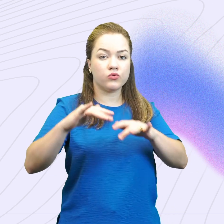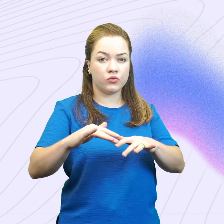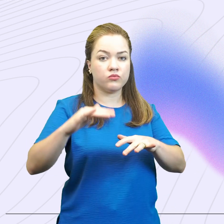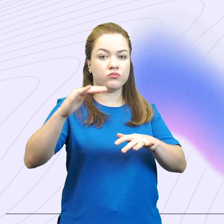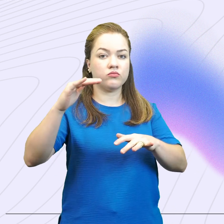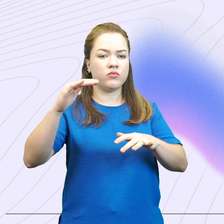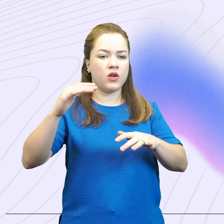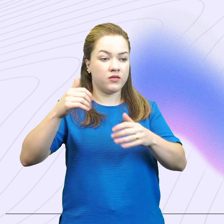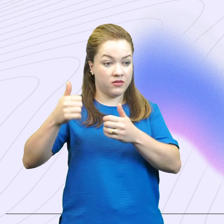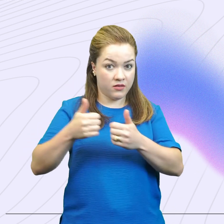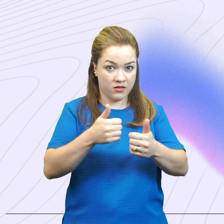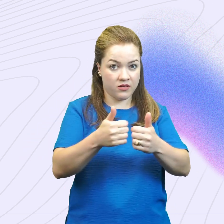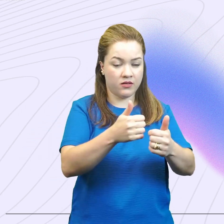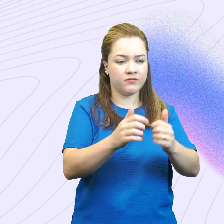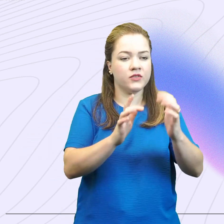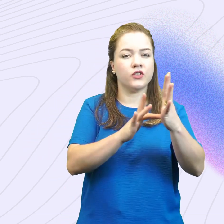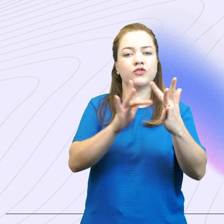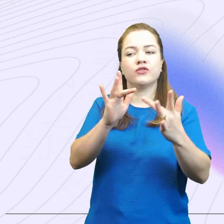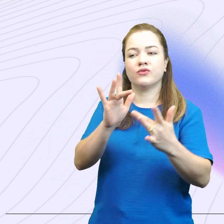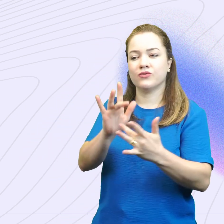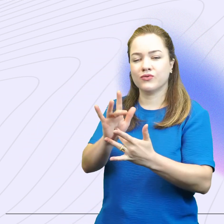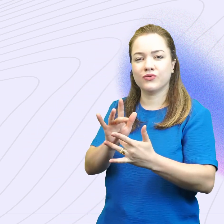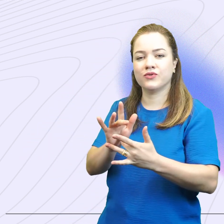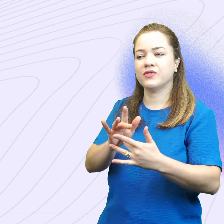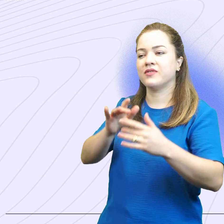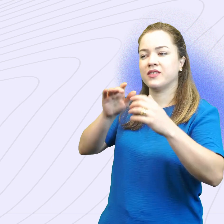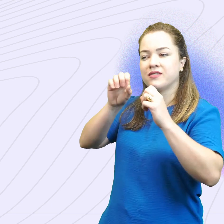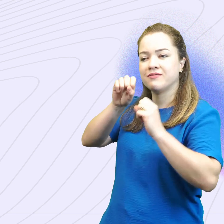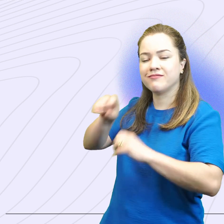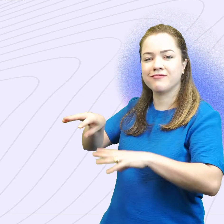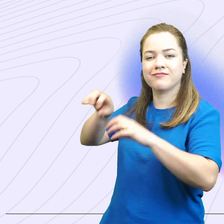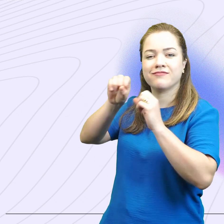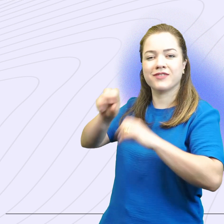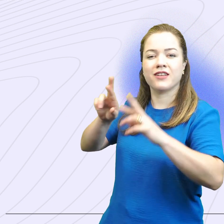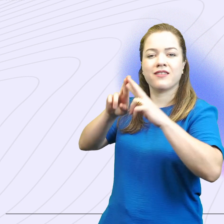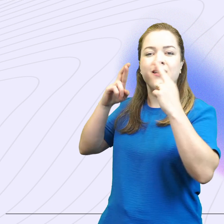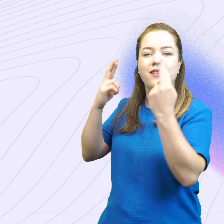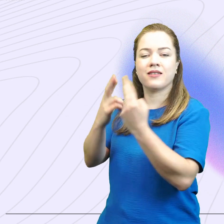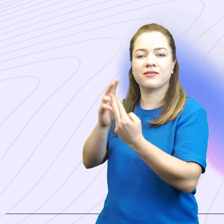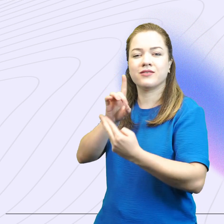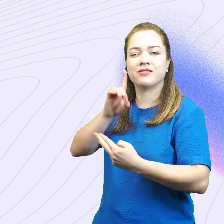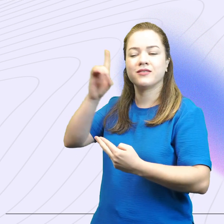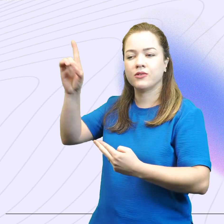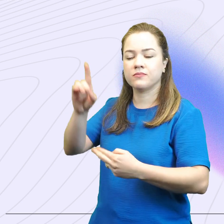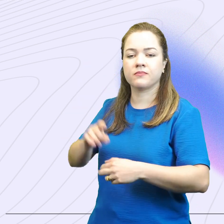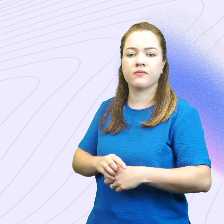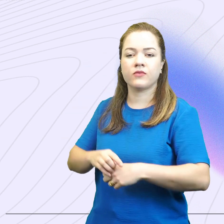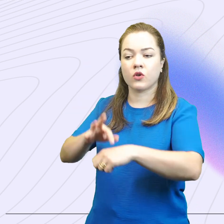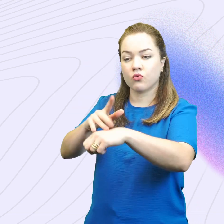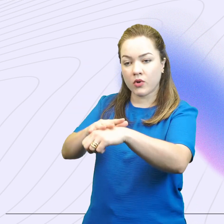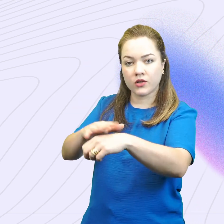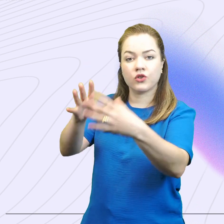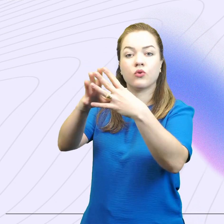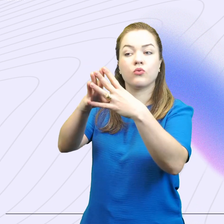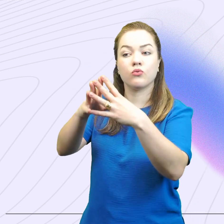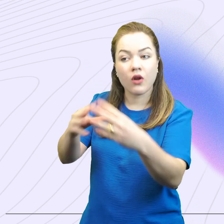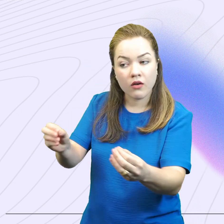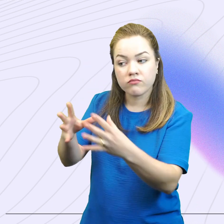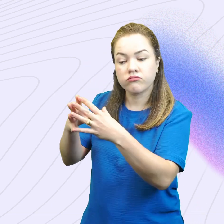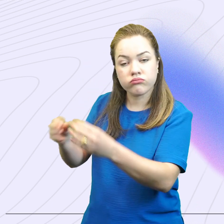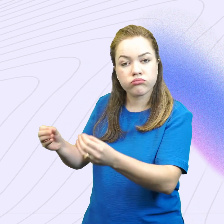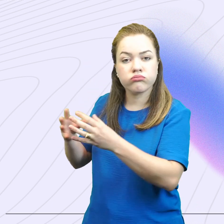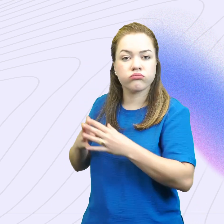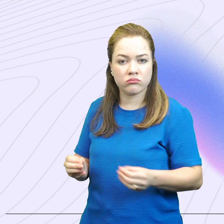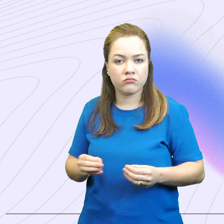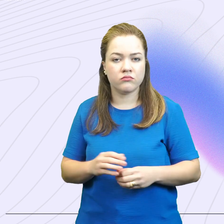o seguia, e ele os recebeu, e falava-lhes do reino de Deus, e sarava os que necessitavam de cura.